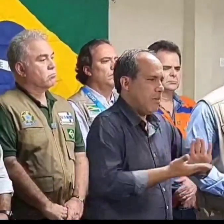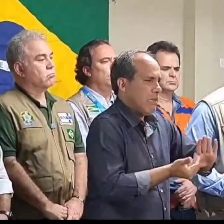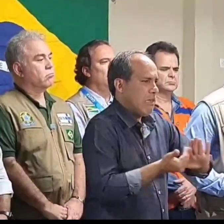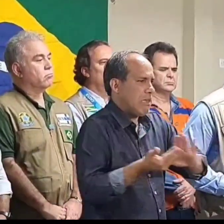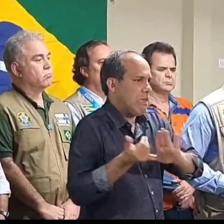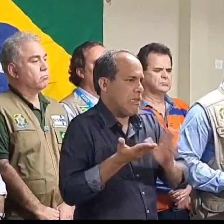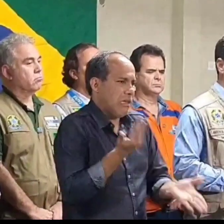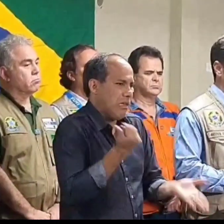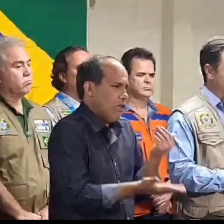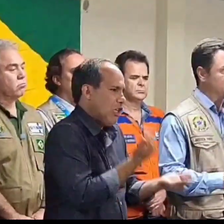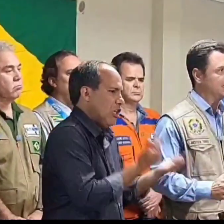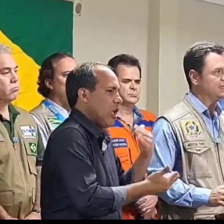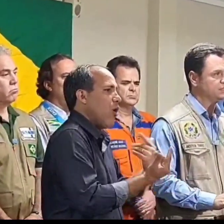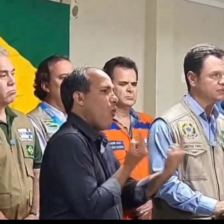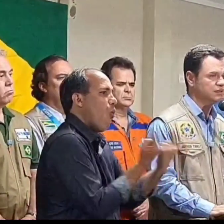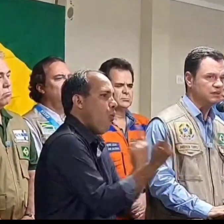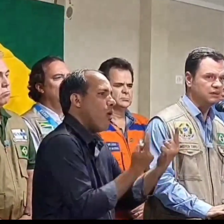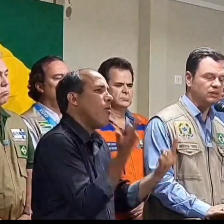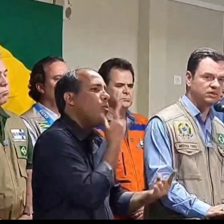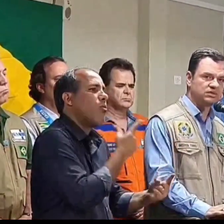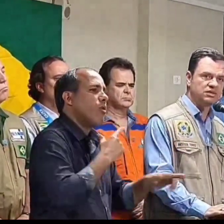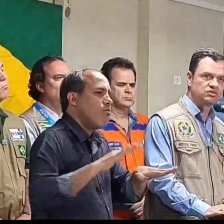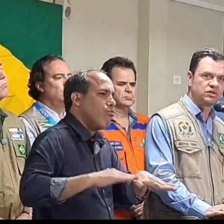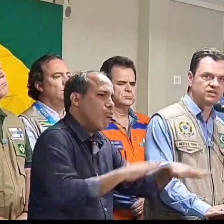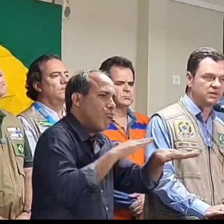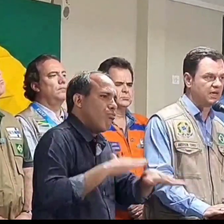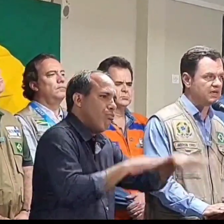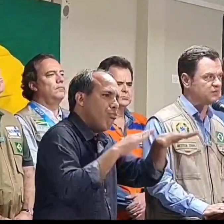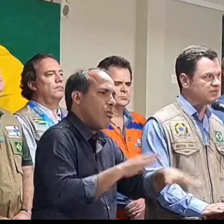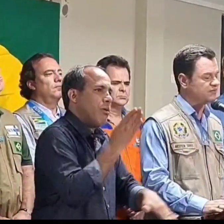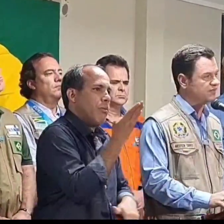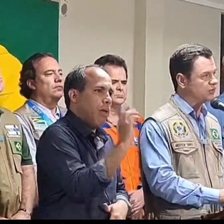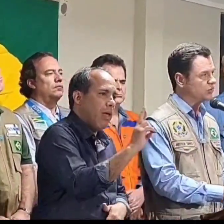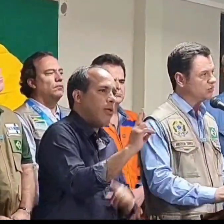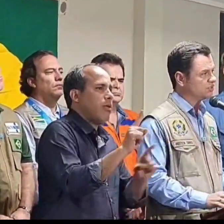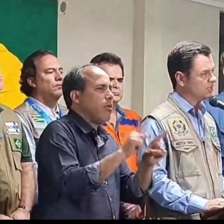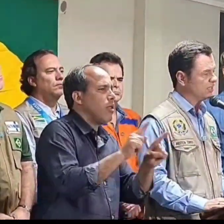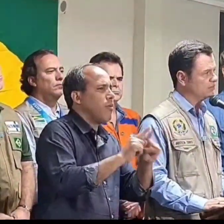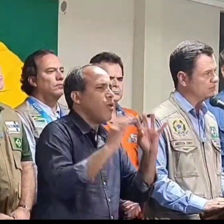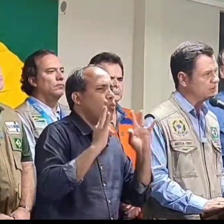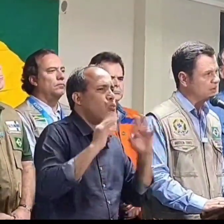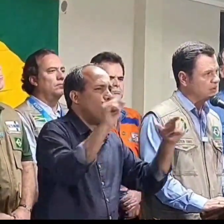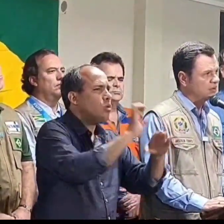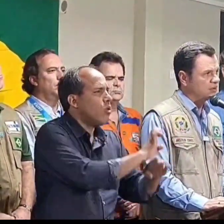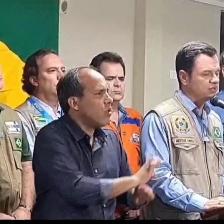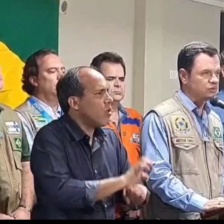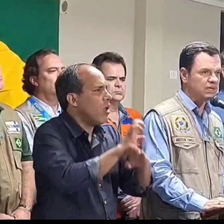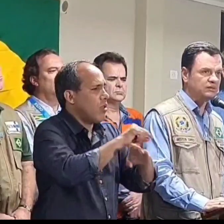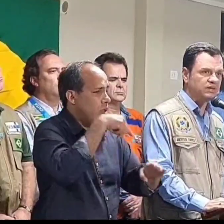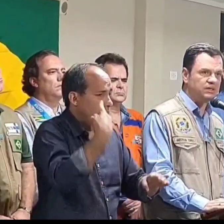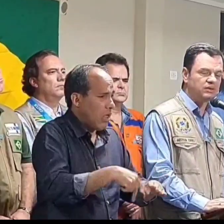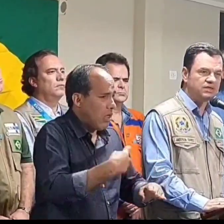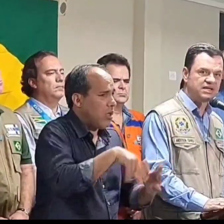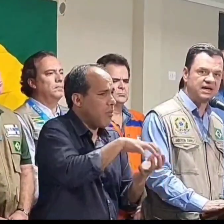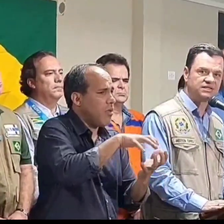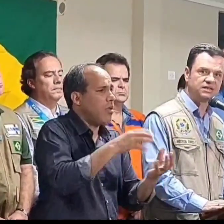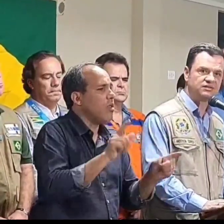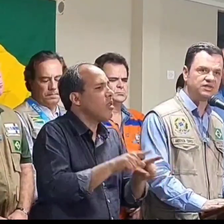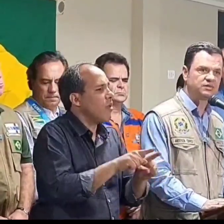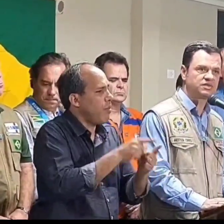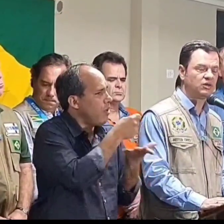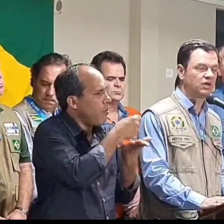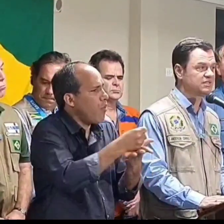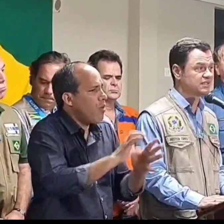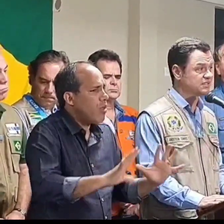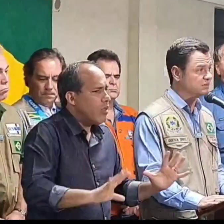dar viabilidade ao trânsito, não só nas BRs, mas enfim, em todo o estado. Tem ajudado aí no resgate